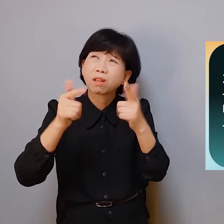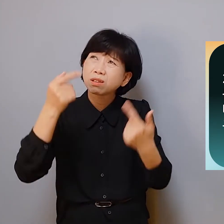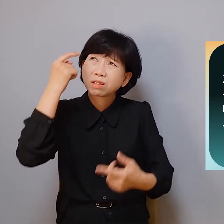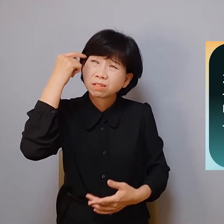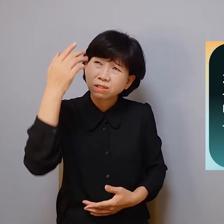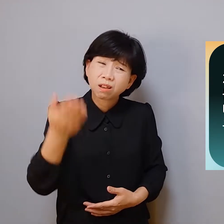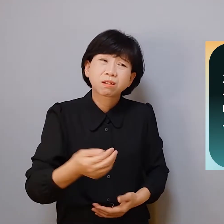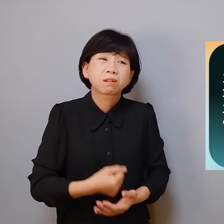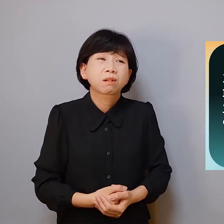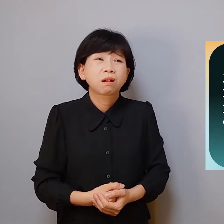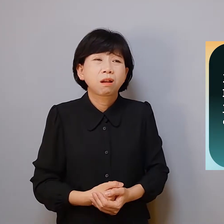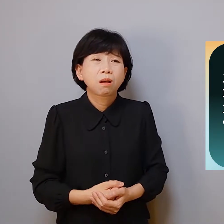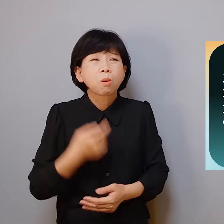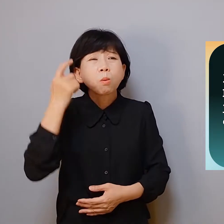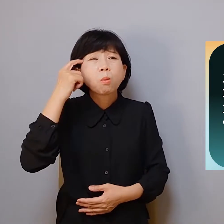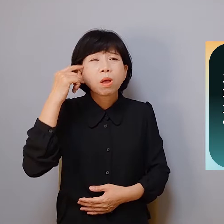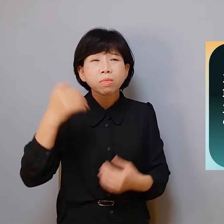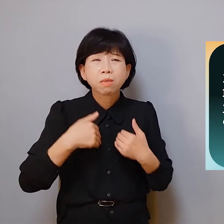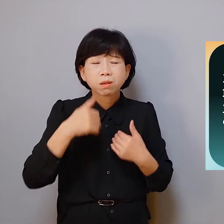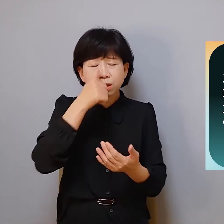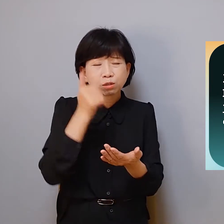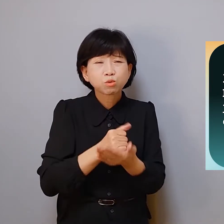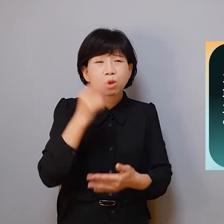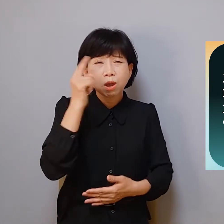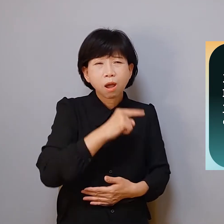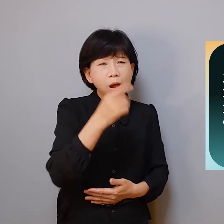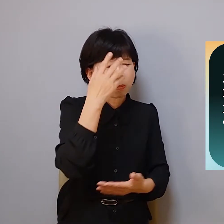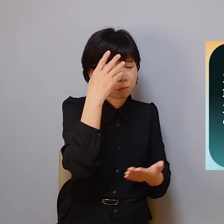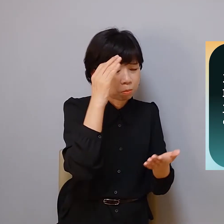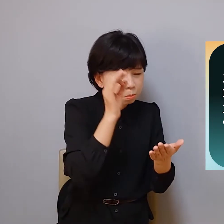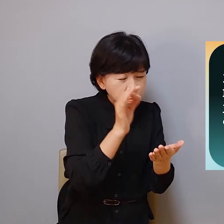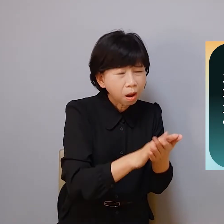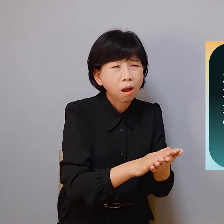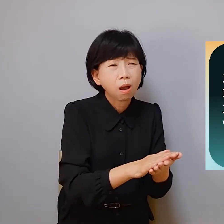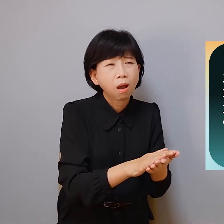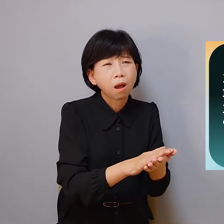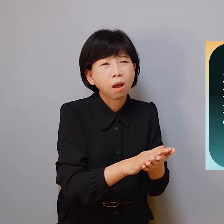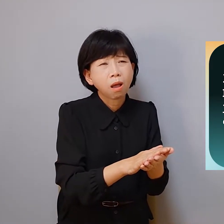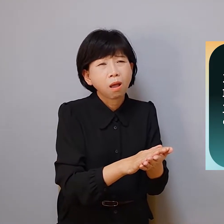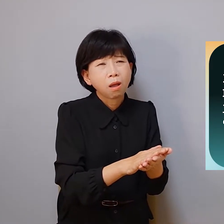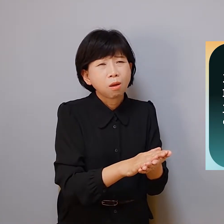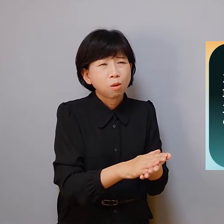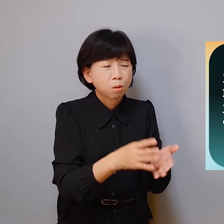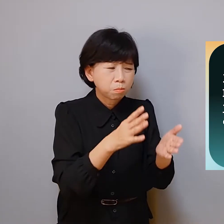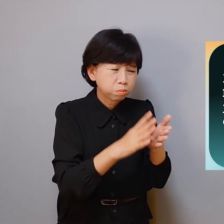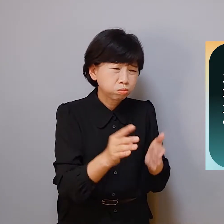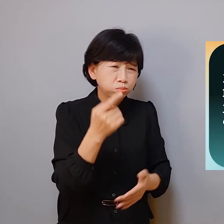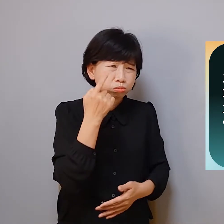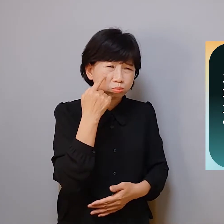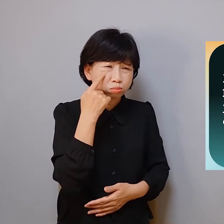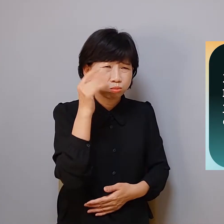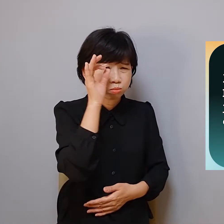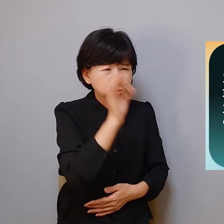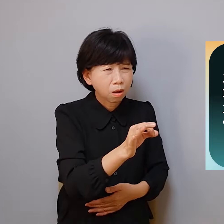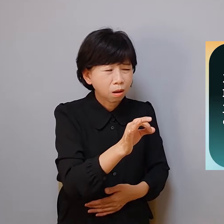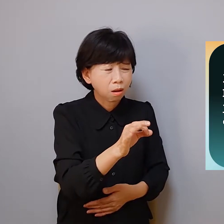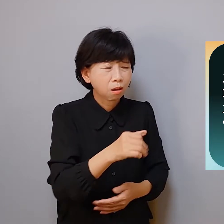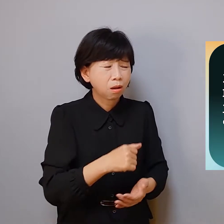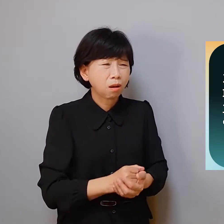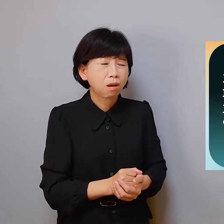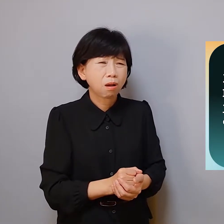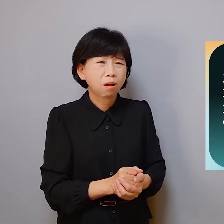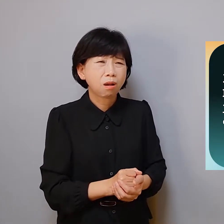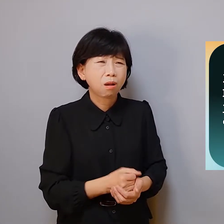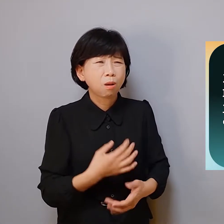구원하지 아니하시나이다. 어찌하여 내게 죄악을 보게 하시며 패역을 눈으로 보게 하시나이까?